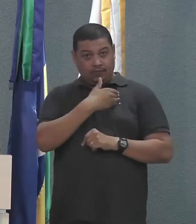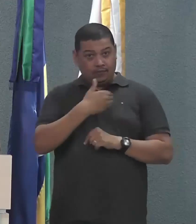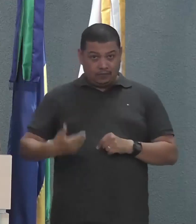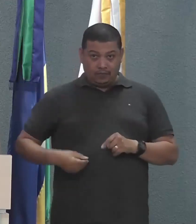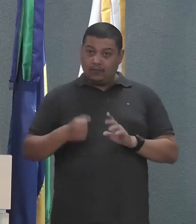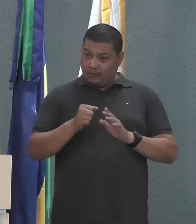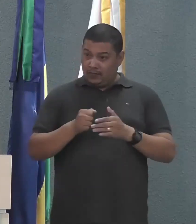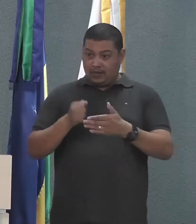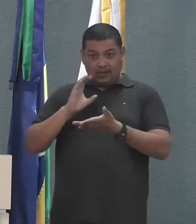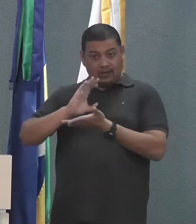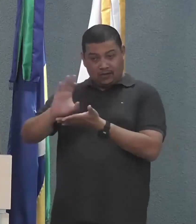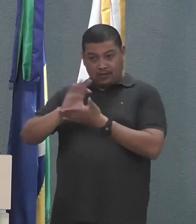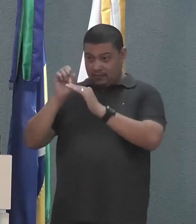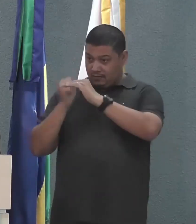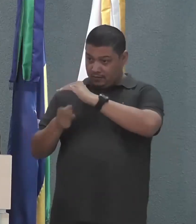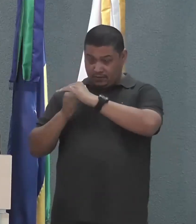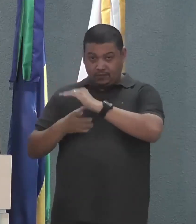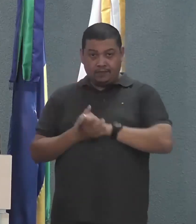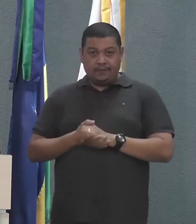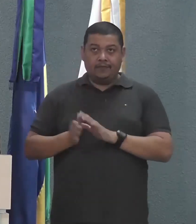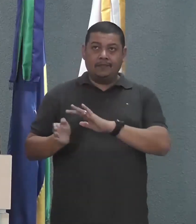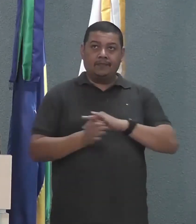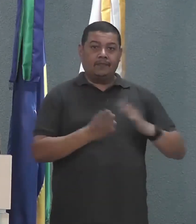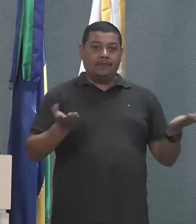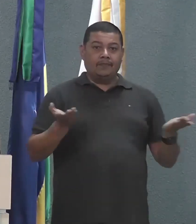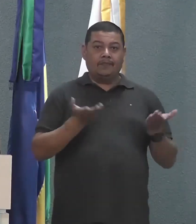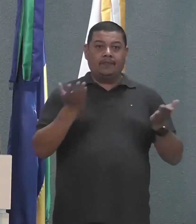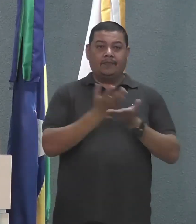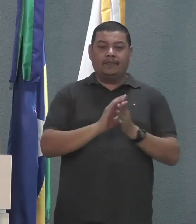investir no que é devido. Vou encerrar,